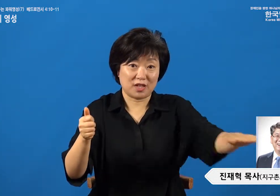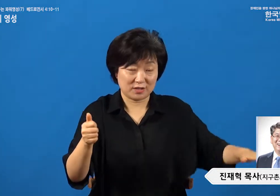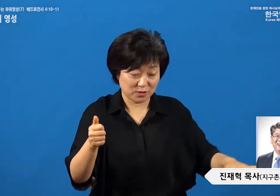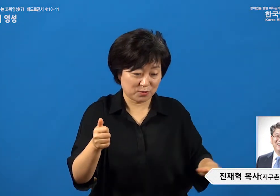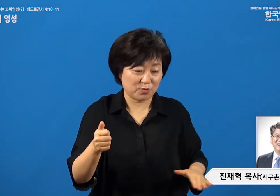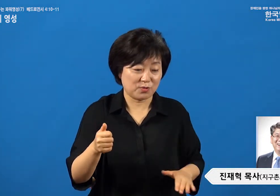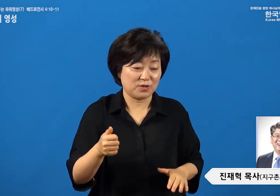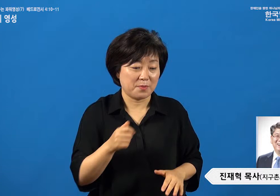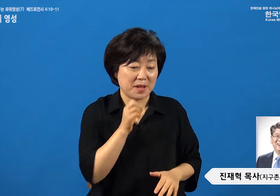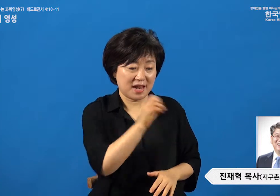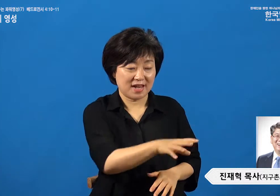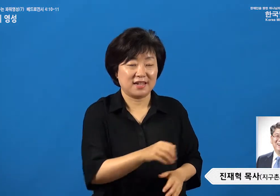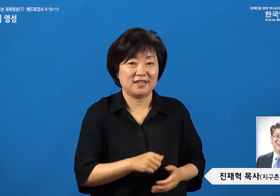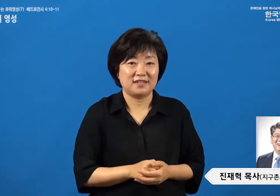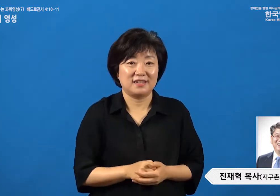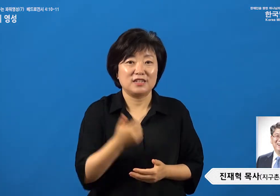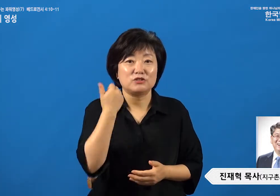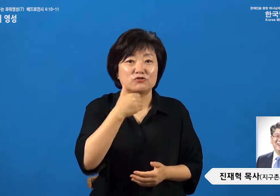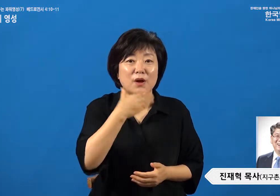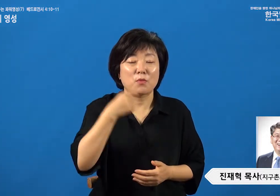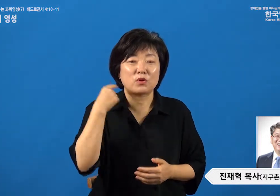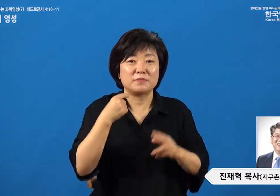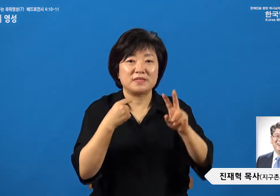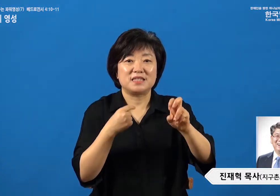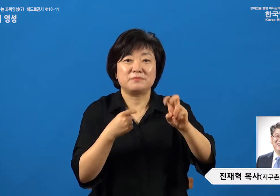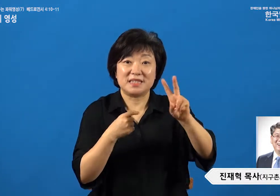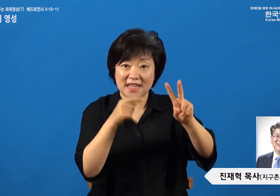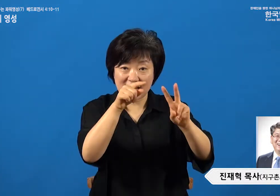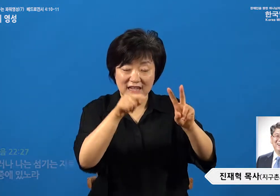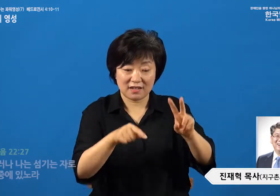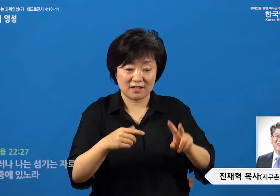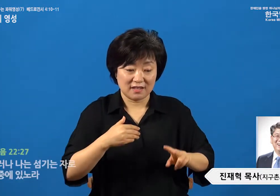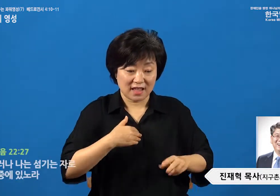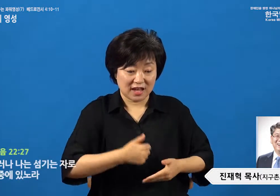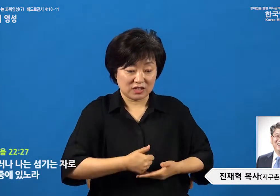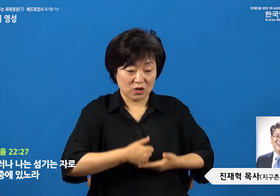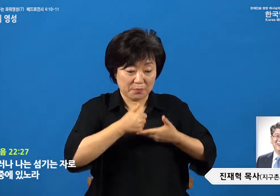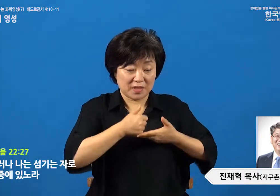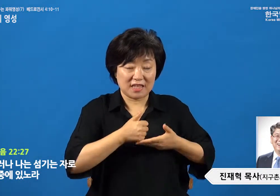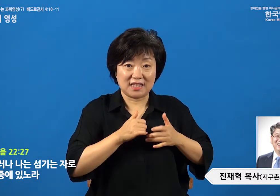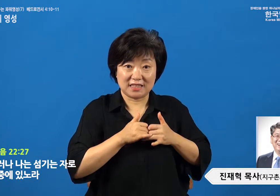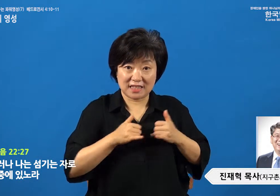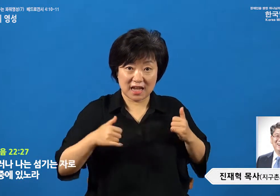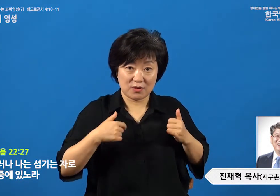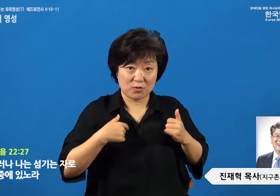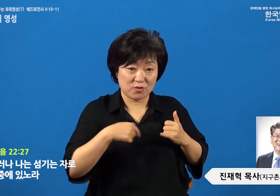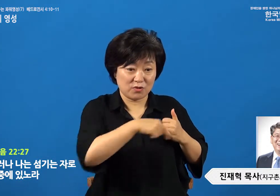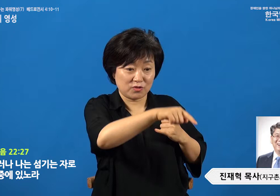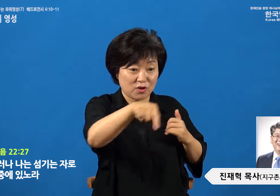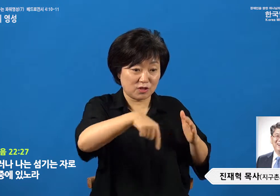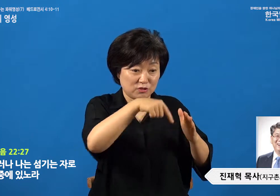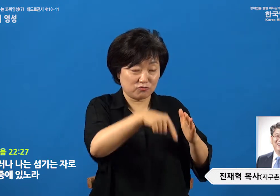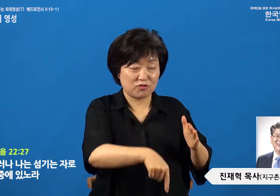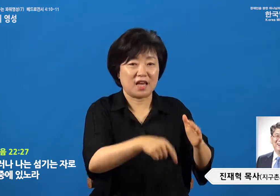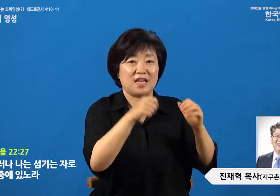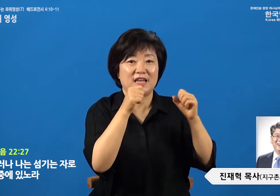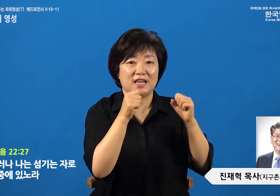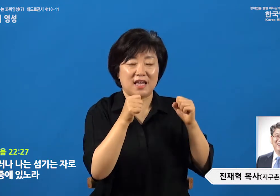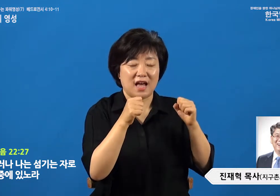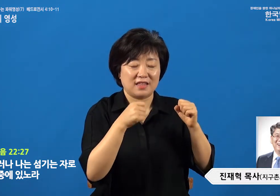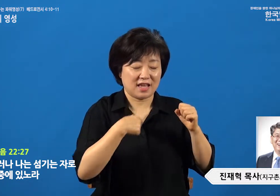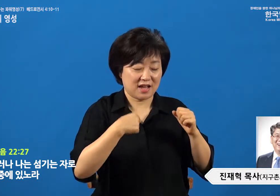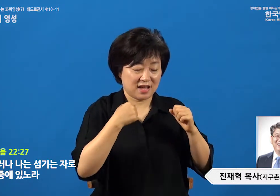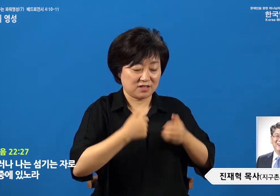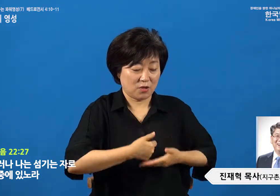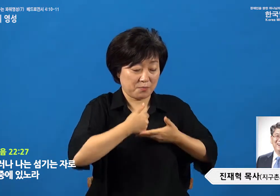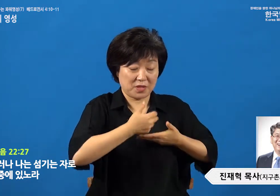가운데서도 당신은 이렇게 말씀하십니다. 누가복음 22장 그러나 나는 섬기는 자로 너희 중에